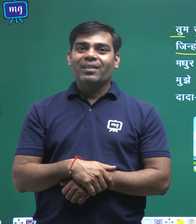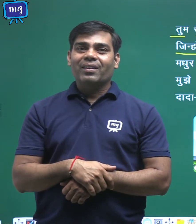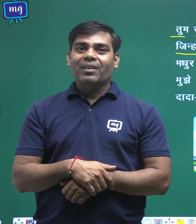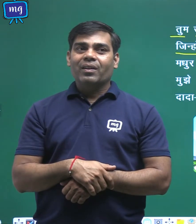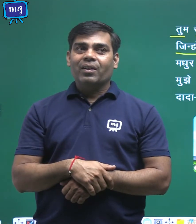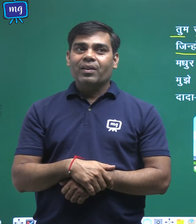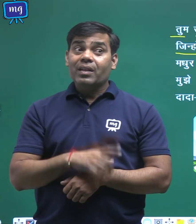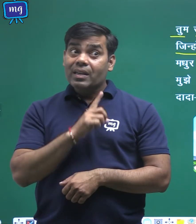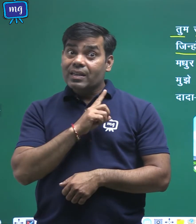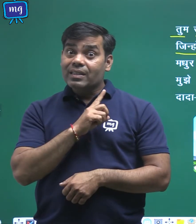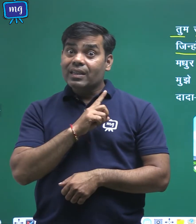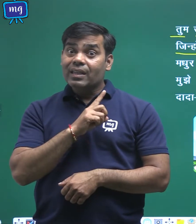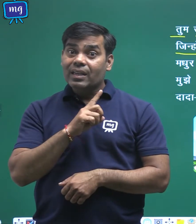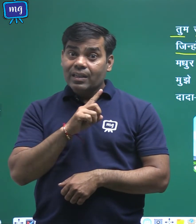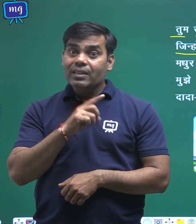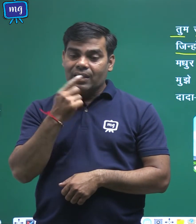इसी डाल पर